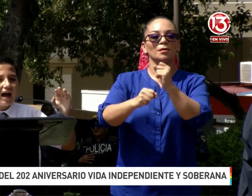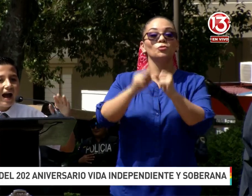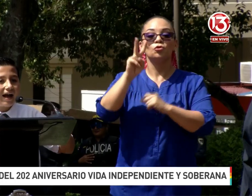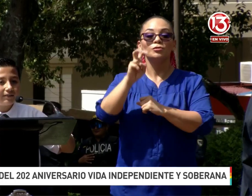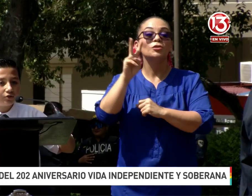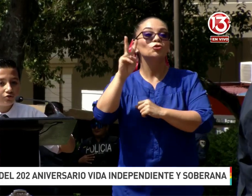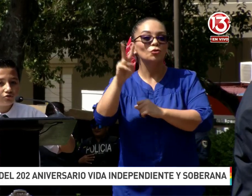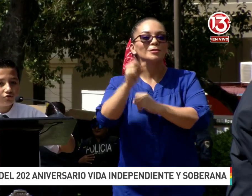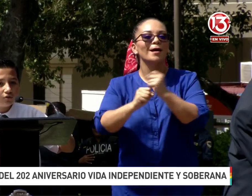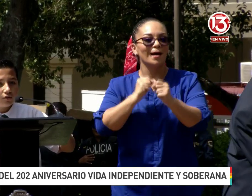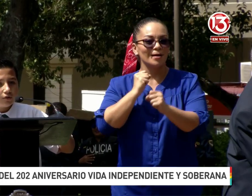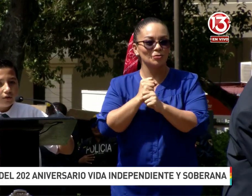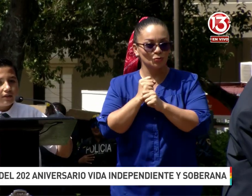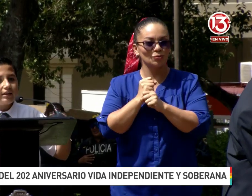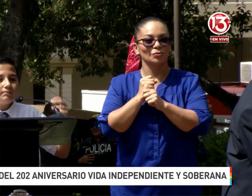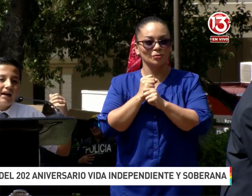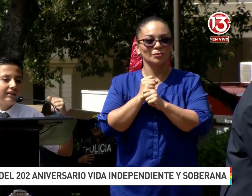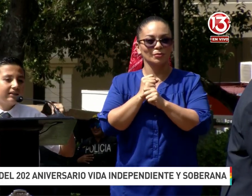202 años.